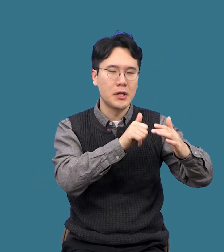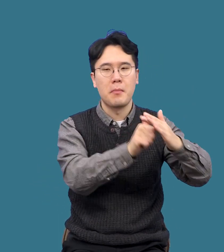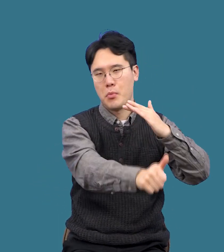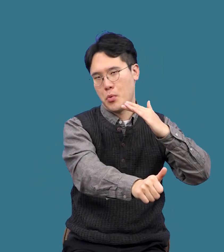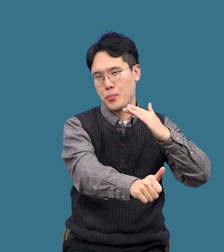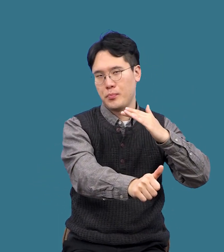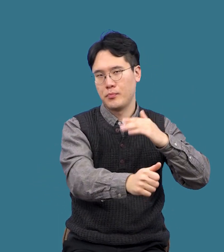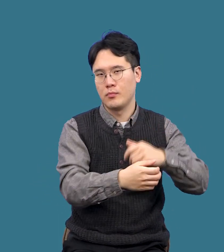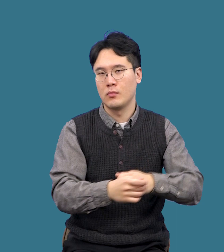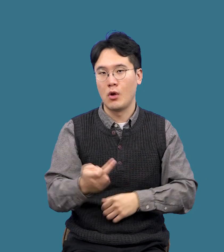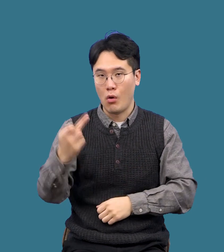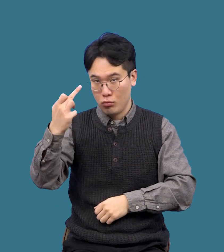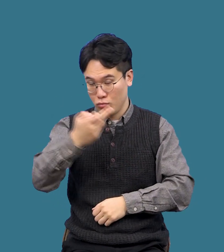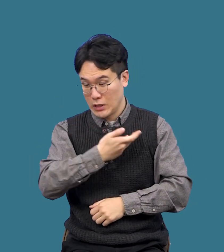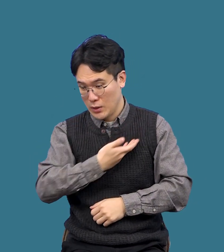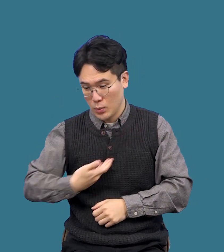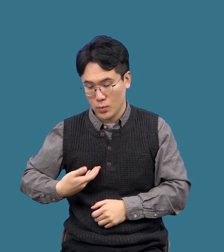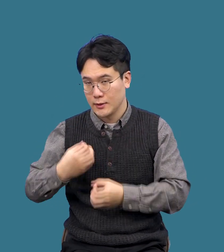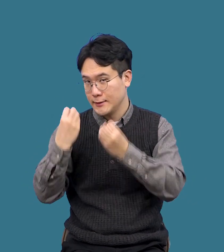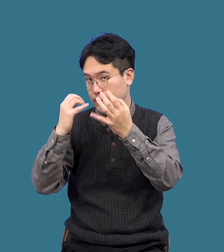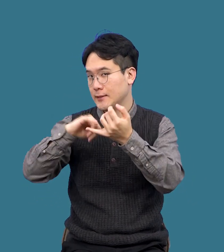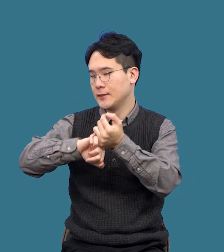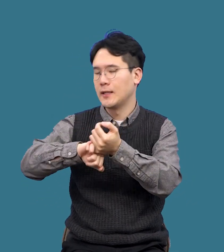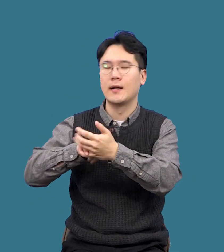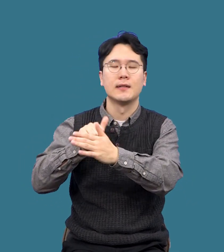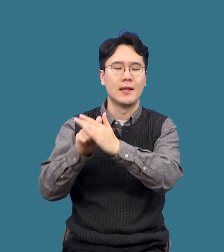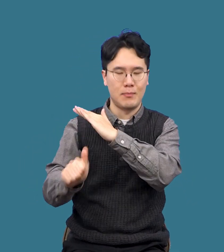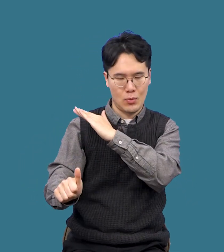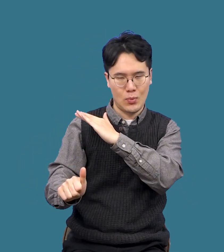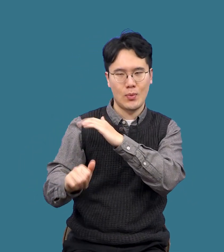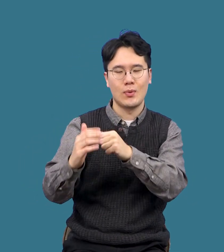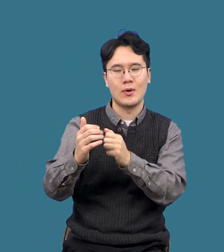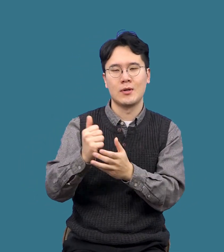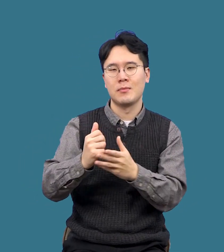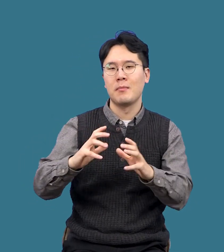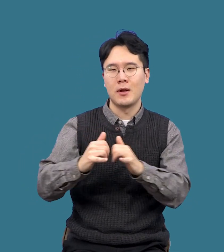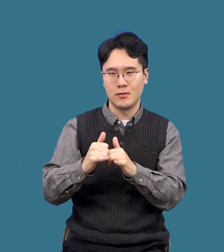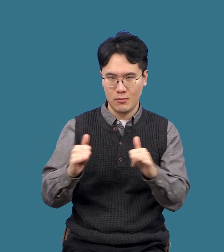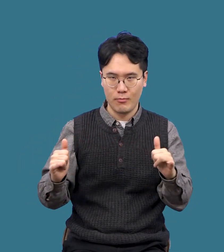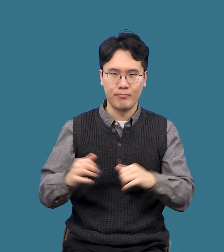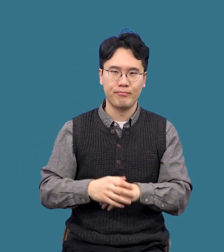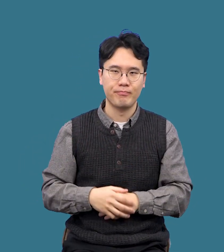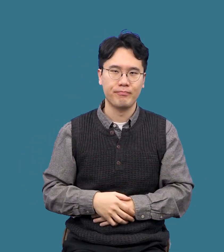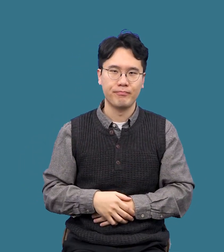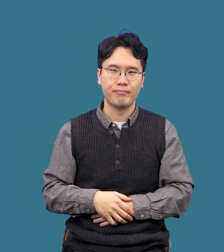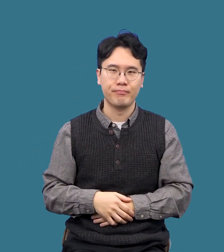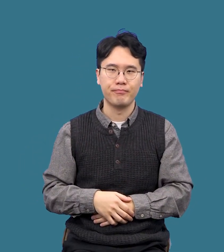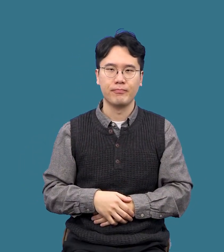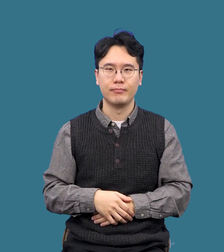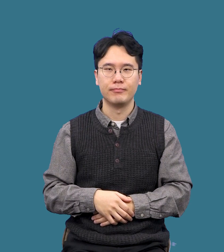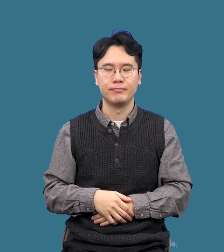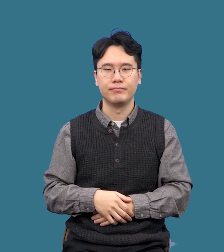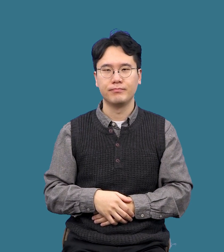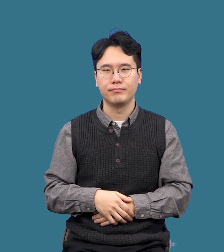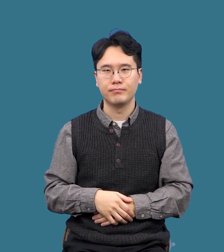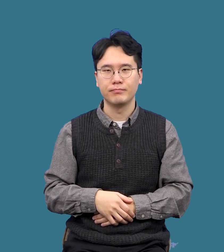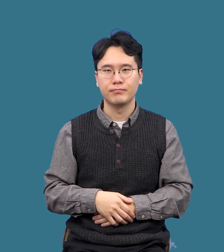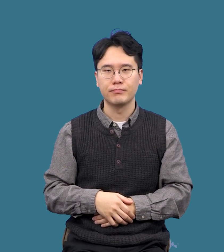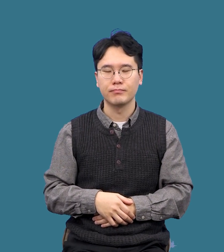12사도는 신약을 대표하는 하나님의 백성들을 12사도로 표현한